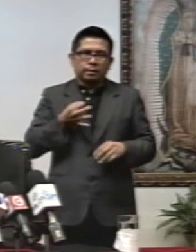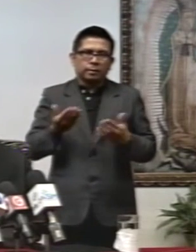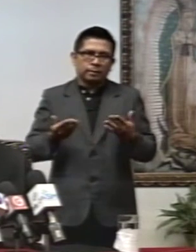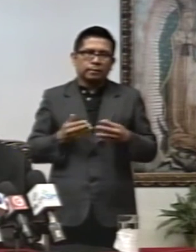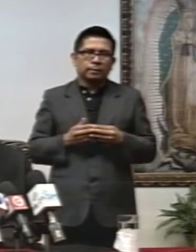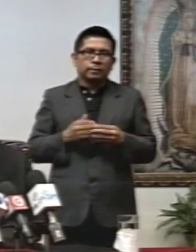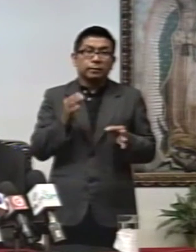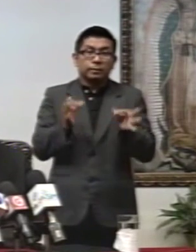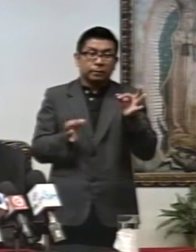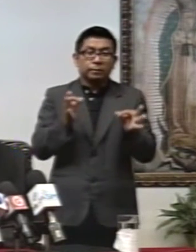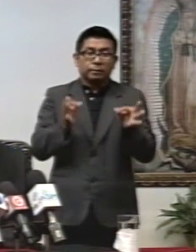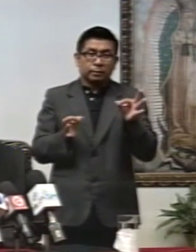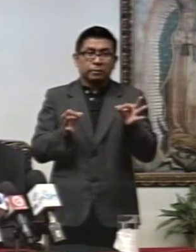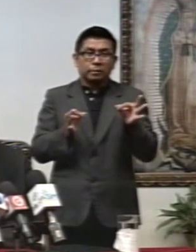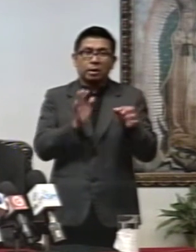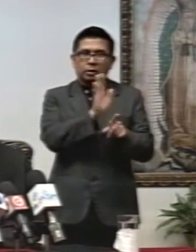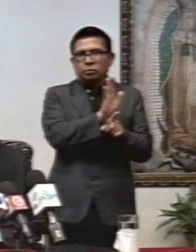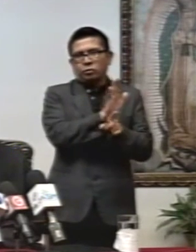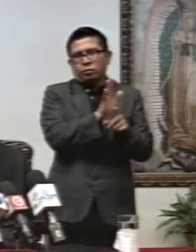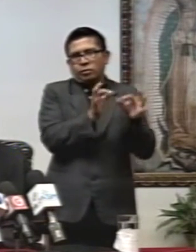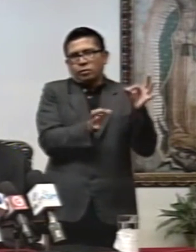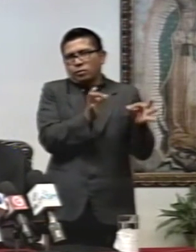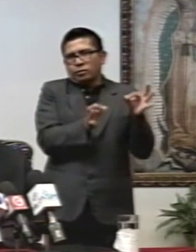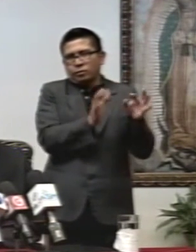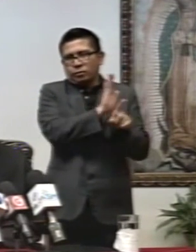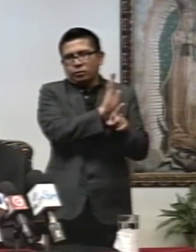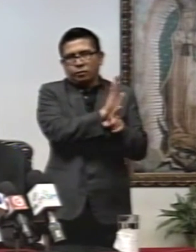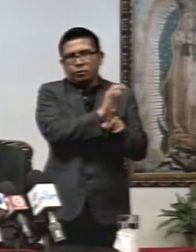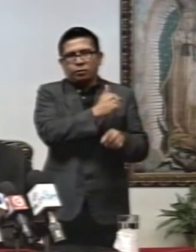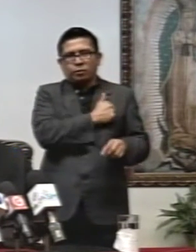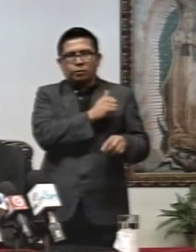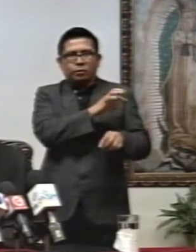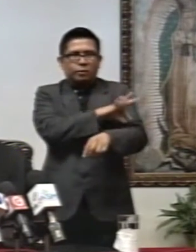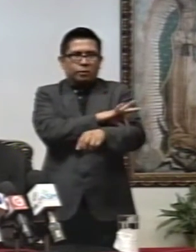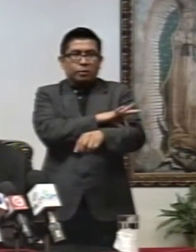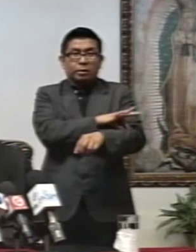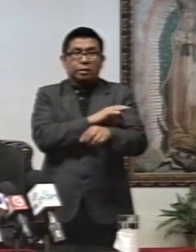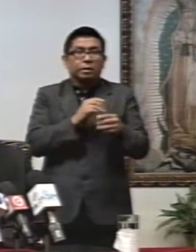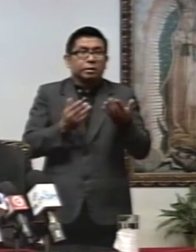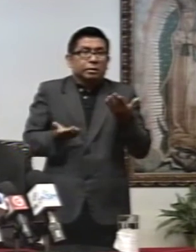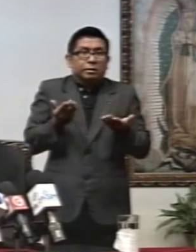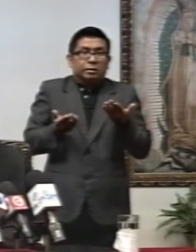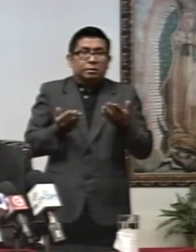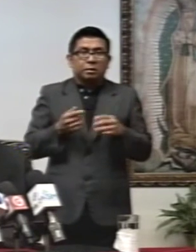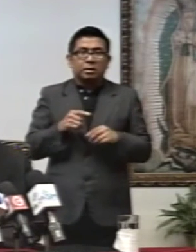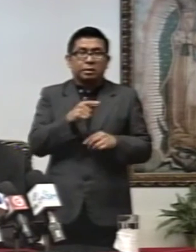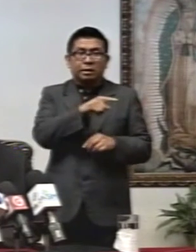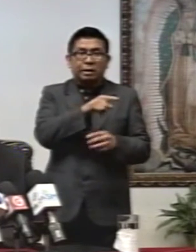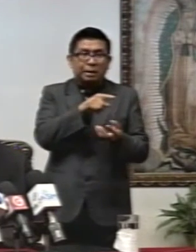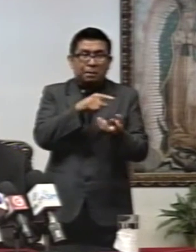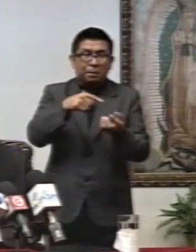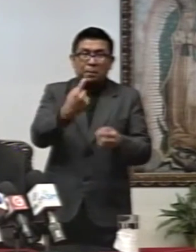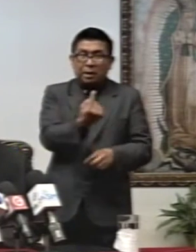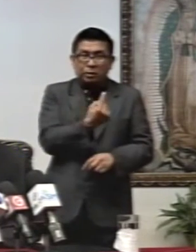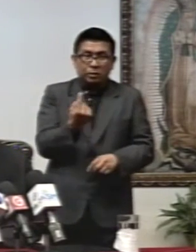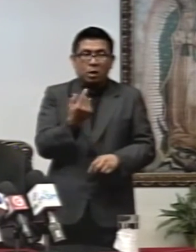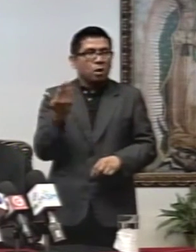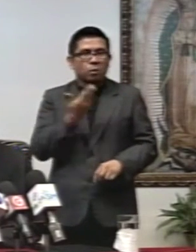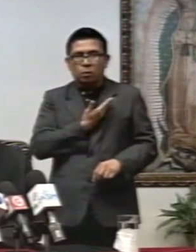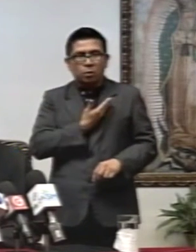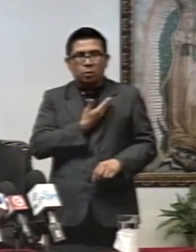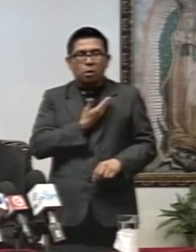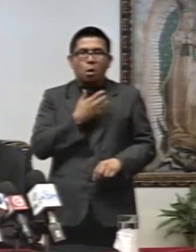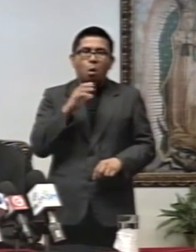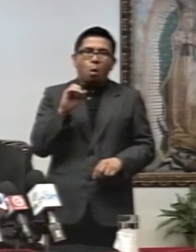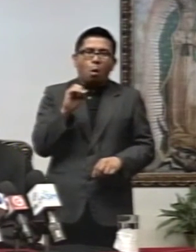la justicia es la justicia. O sea, si no hubiera culpabilidad en uno o